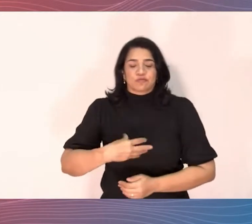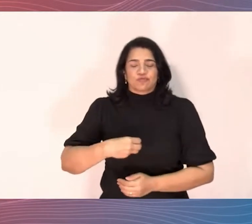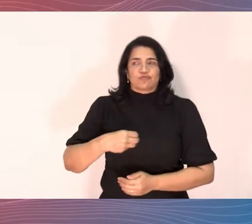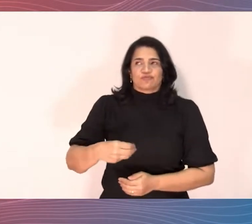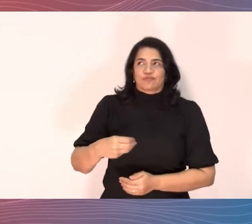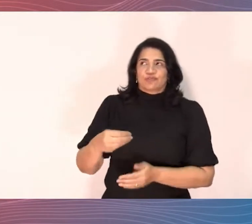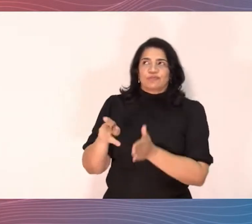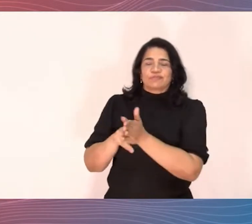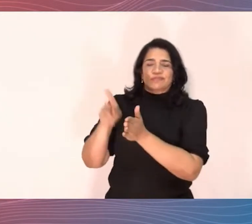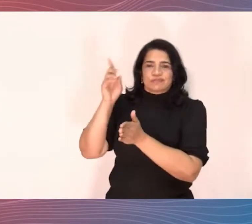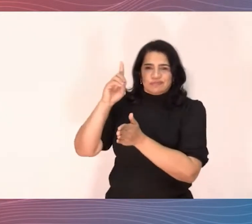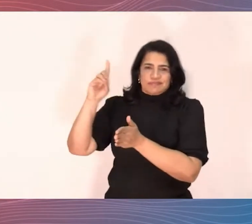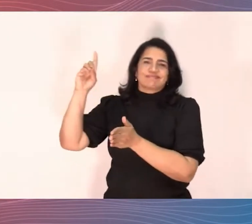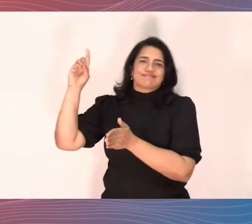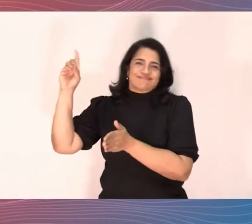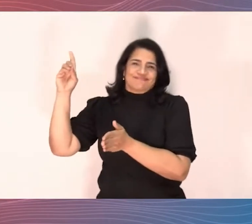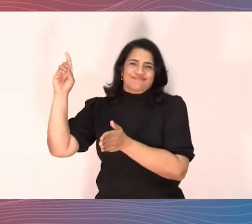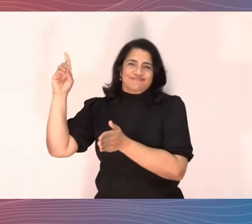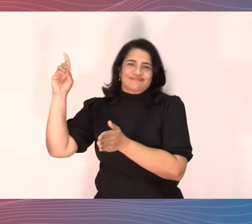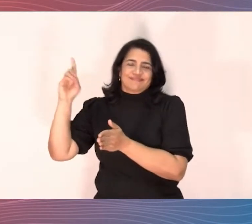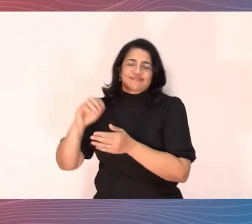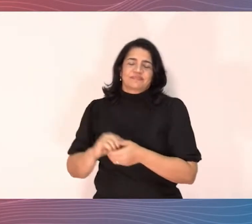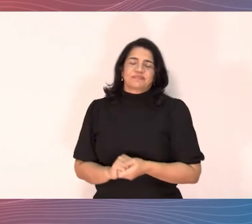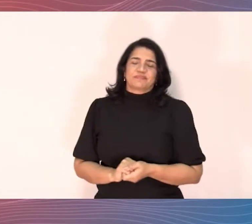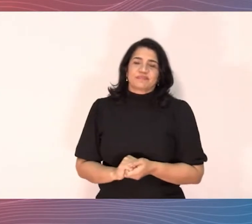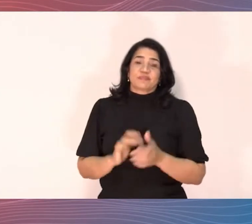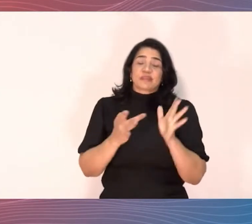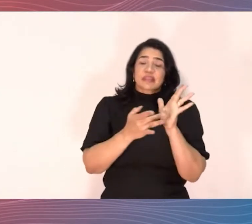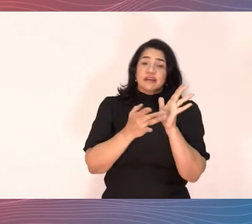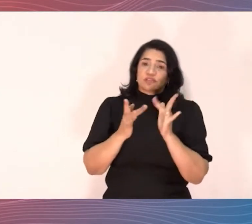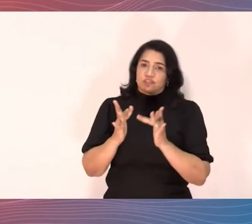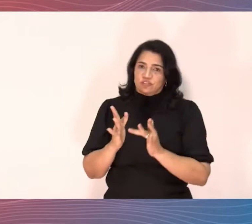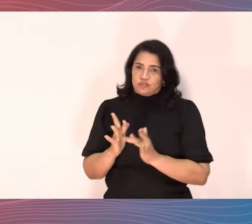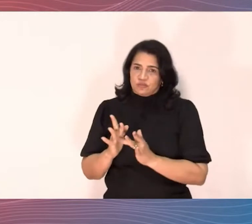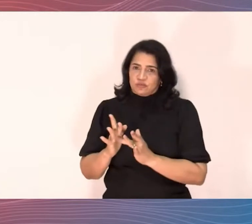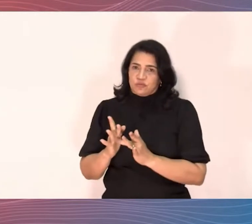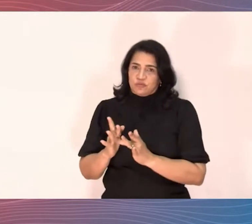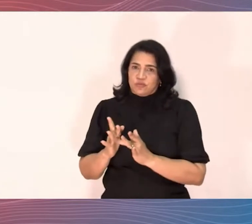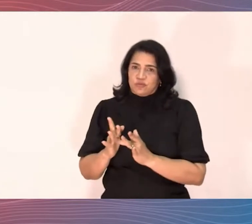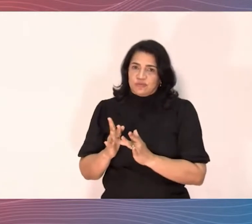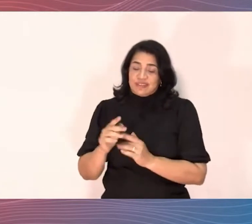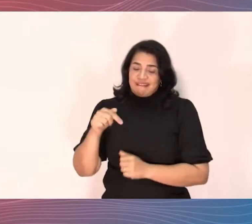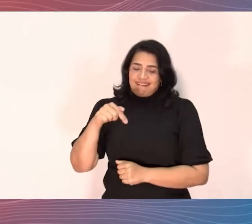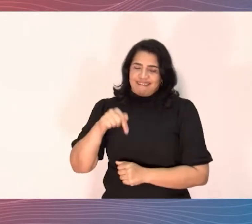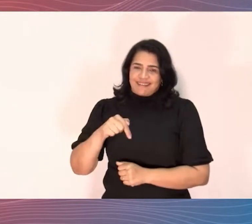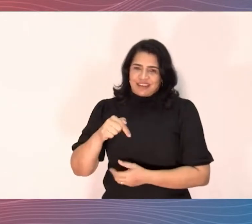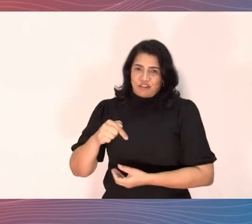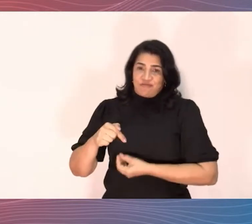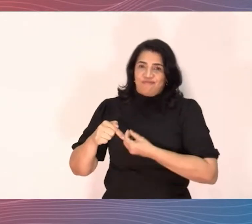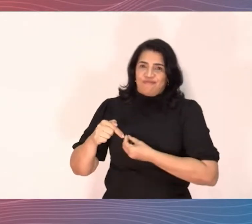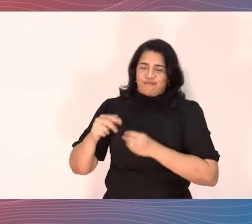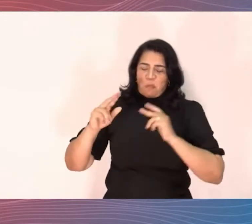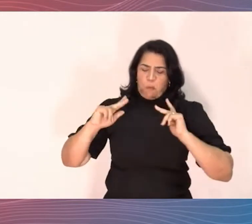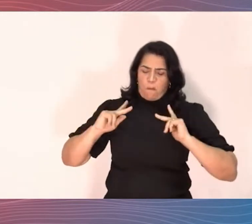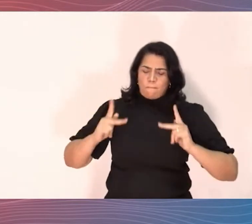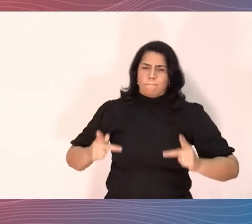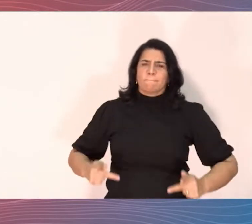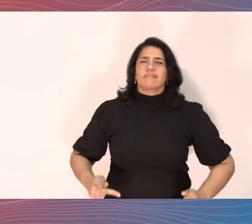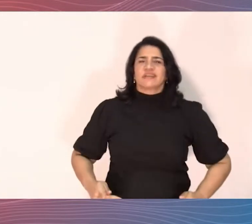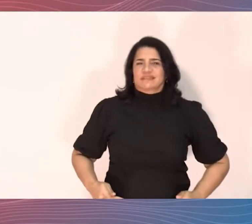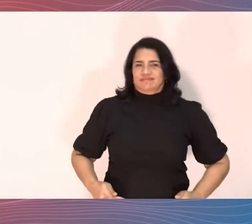criatura. E como homem, como uma criatura, Deus é Deus de toda a